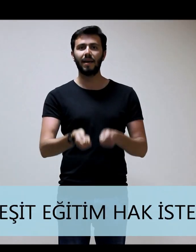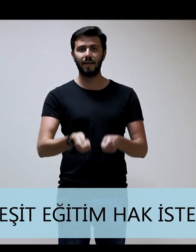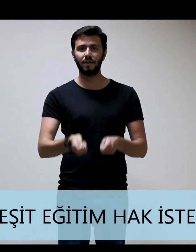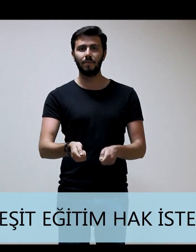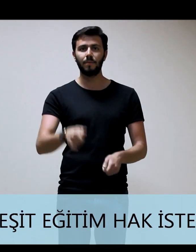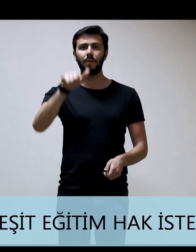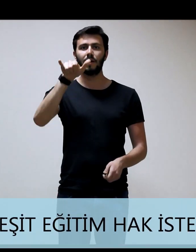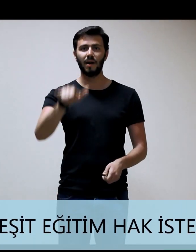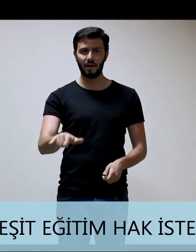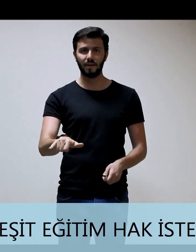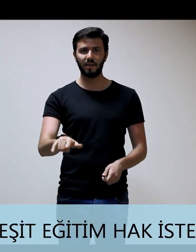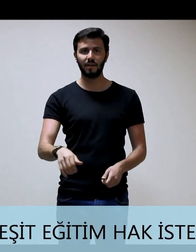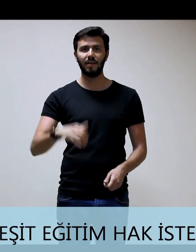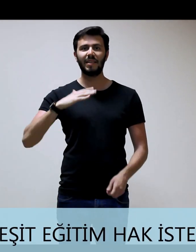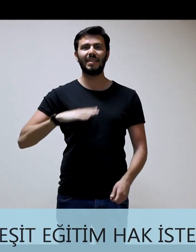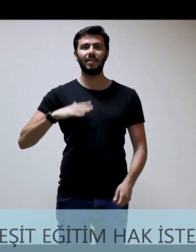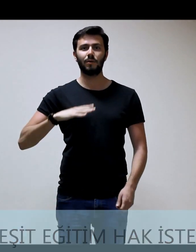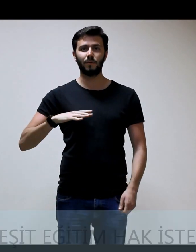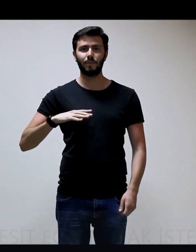Ben eşit eğitim hakları istiyorum.